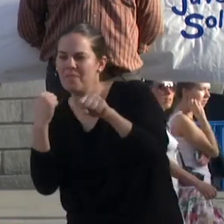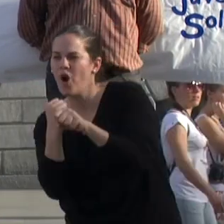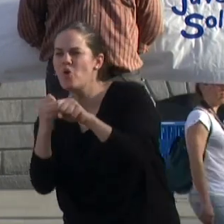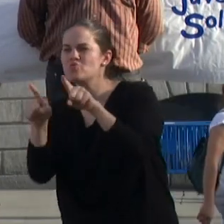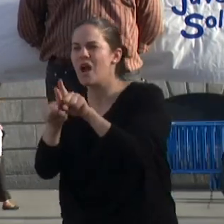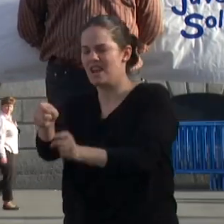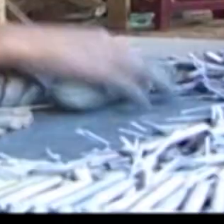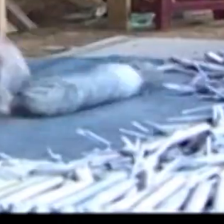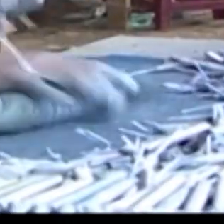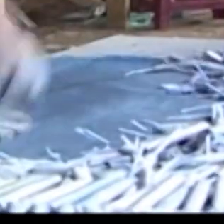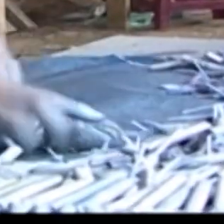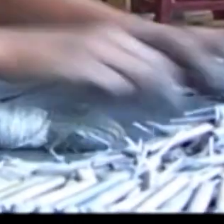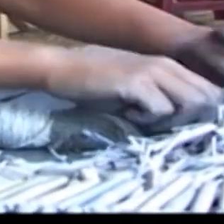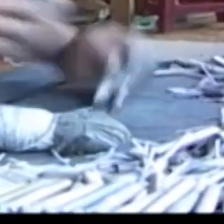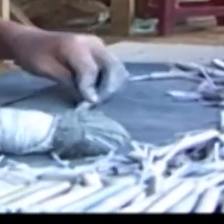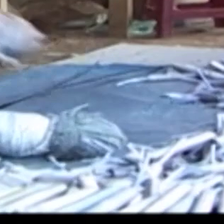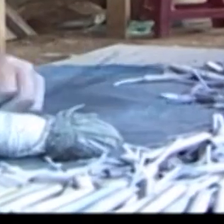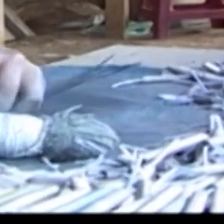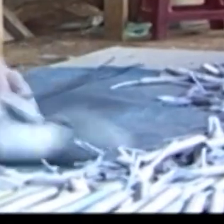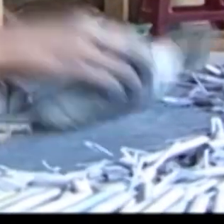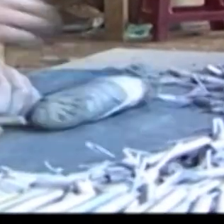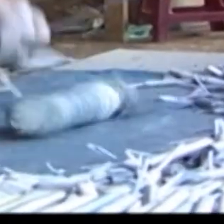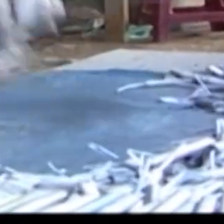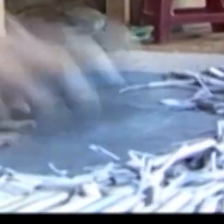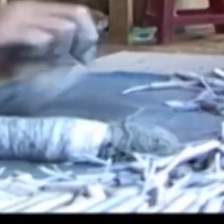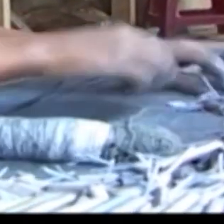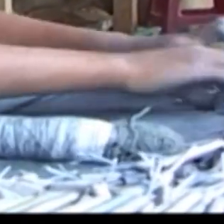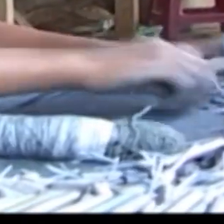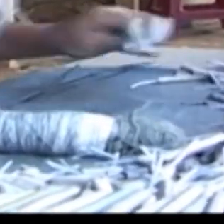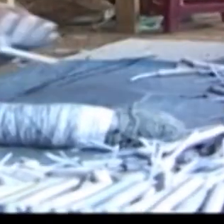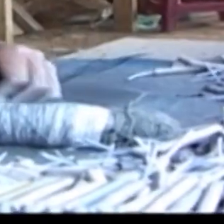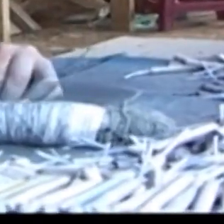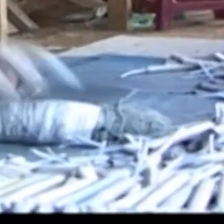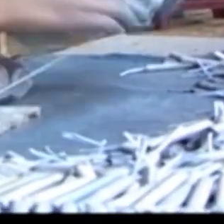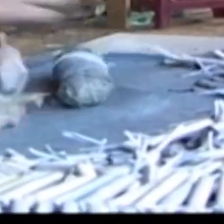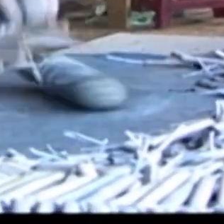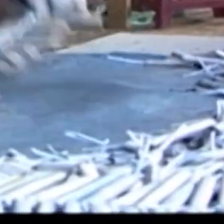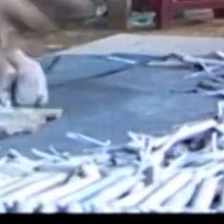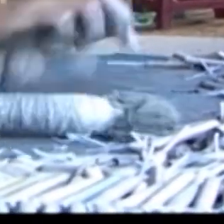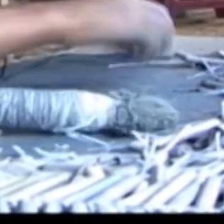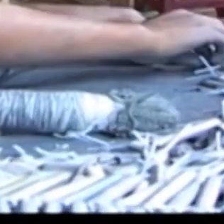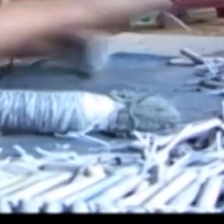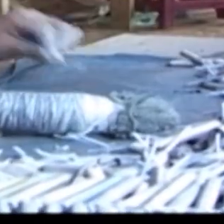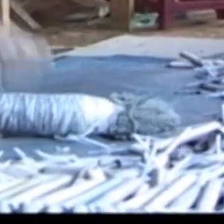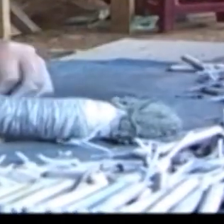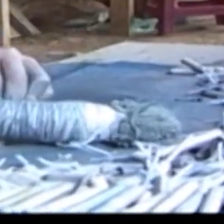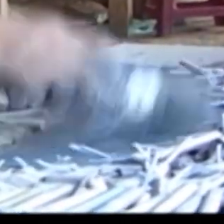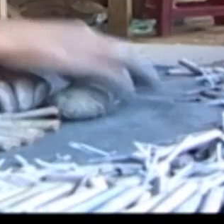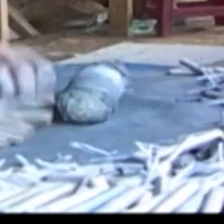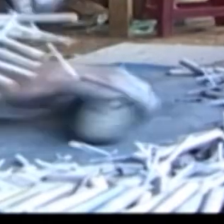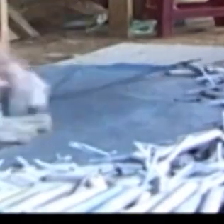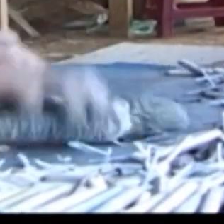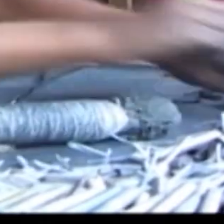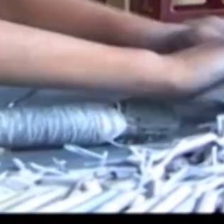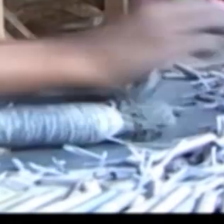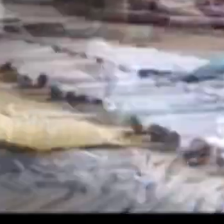esclavo o de explotación. Las dos terceras partes de las personas que trabajan en nuestro